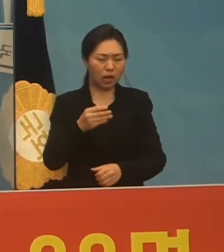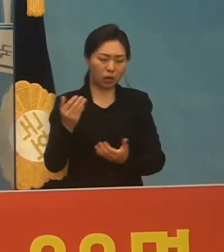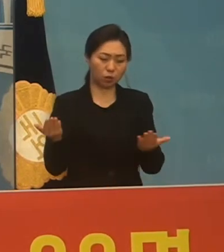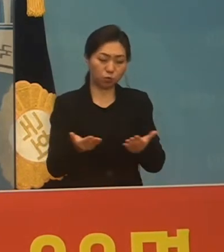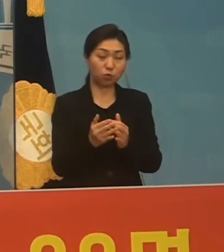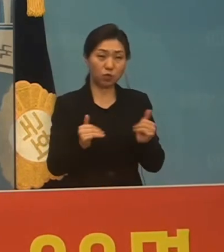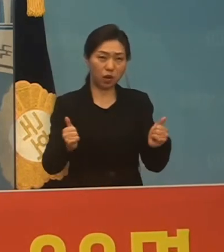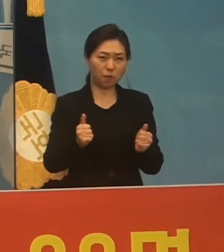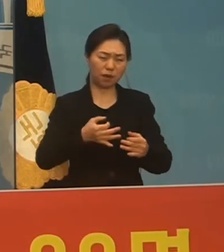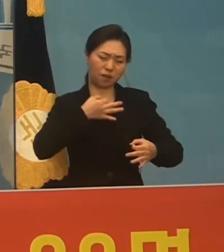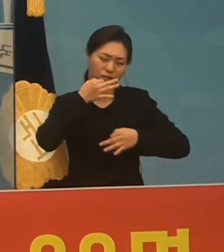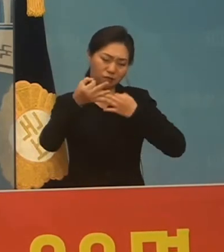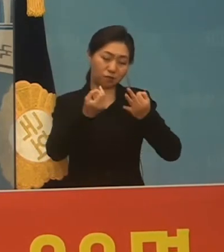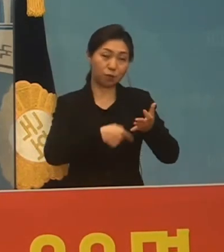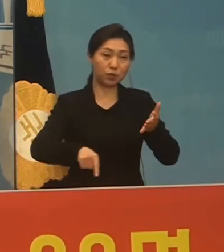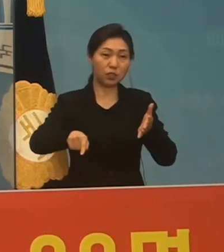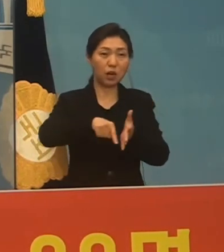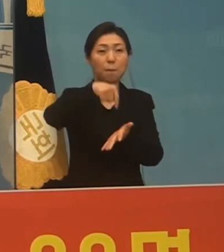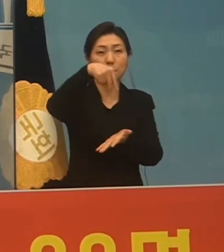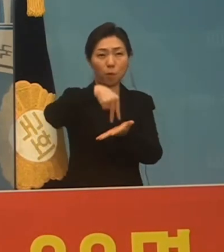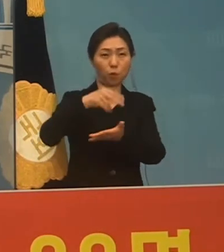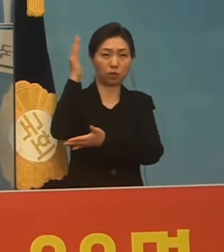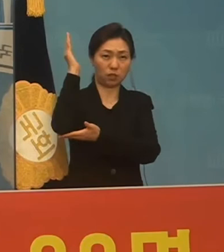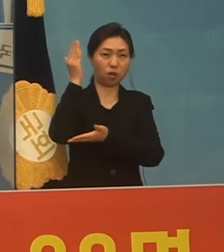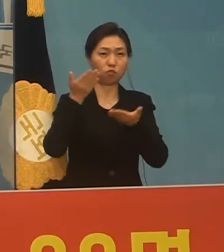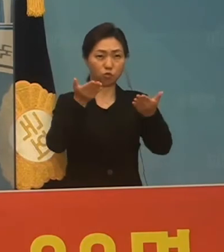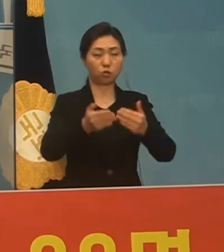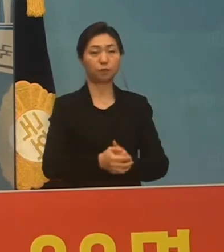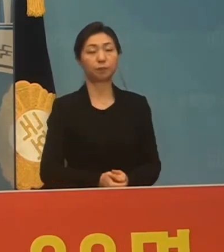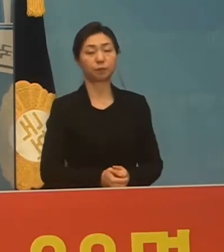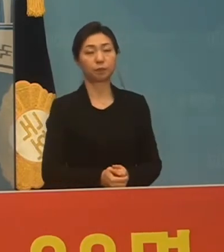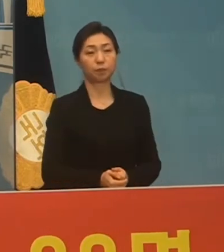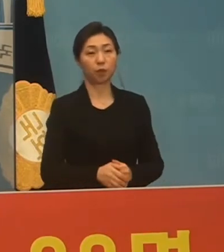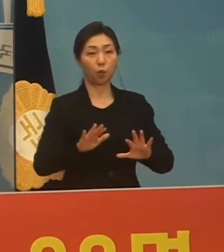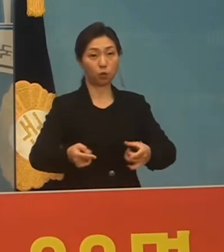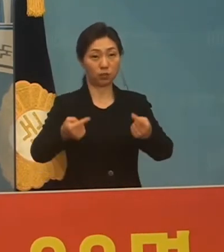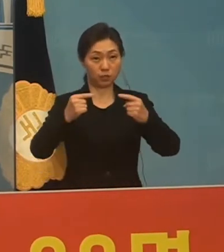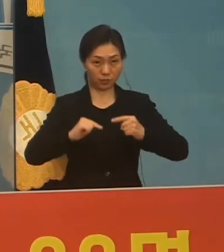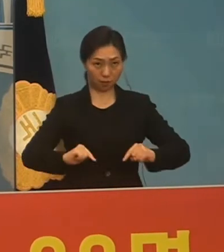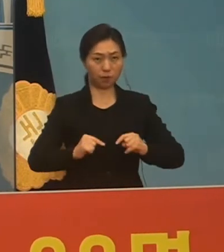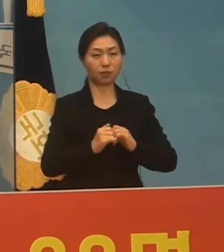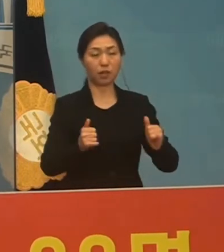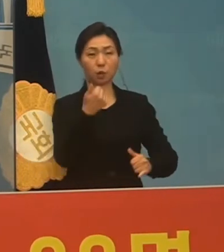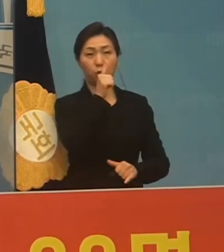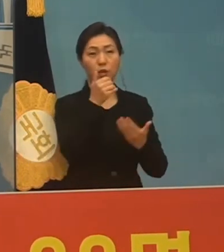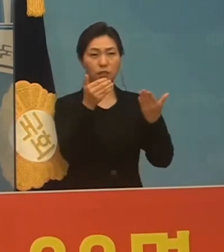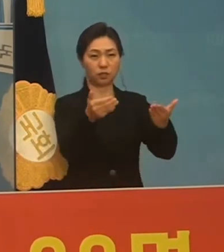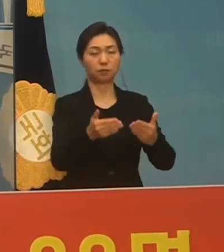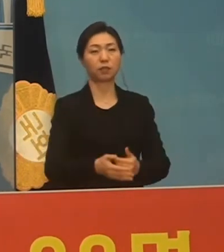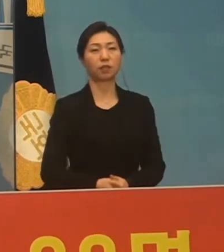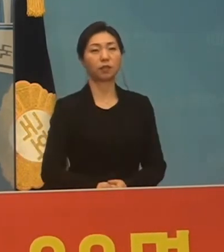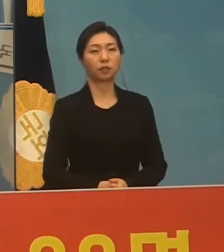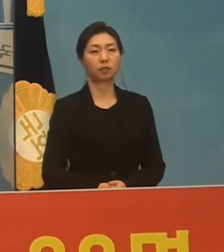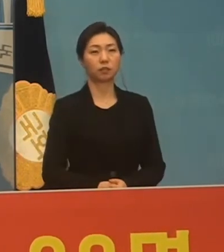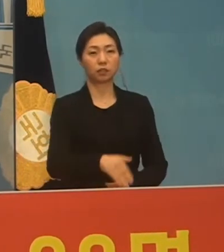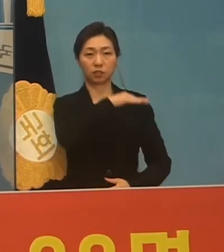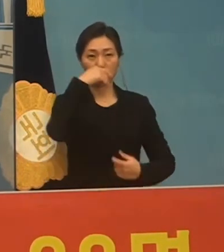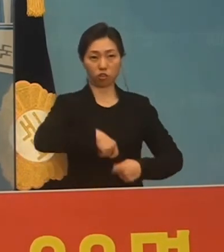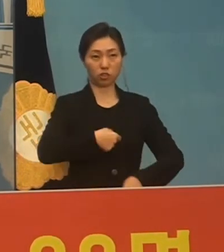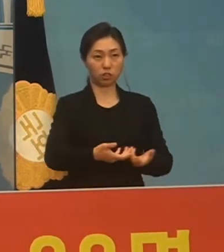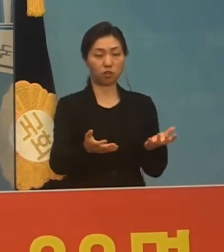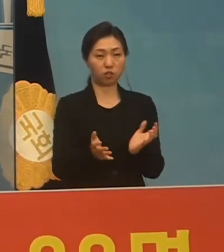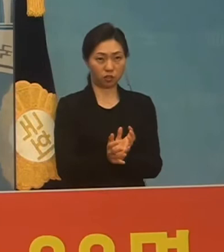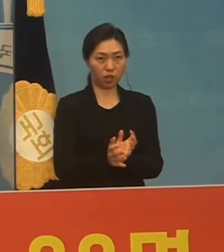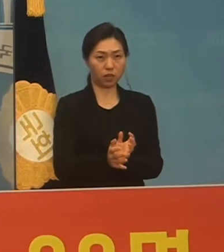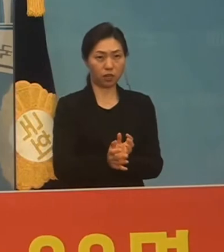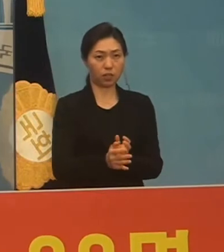여러분들과 함께 하기 위해서 이 자리에서 기자회견을 진행합니다. 오늘 참석자분들을 간단하게 소개해 올리겠습니다. 먼저 정의당 강은미